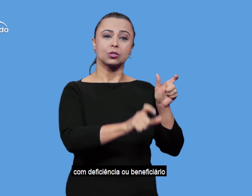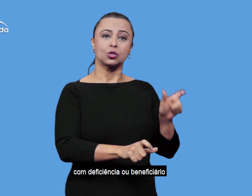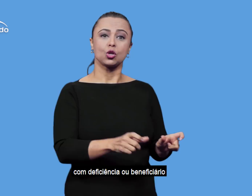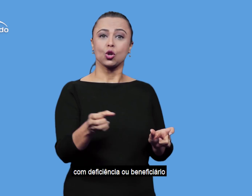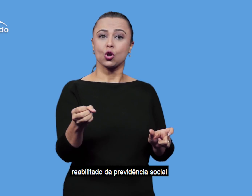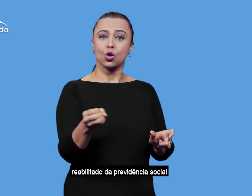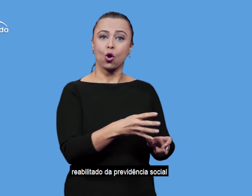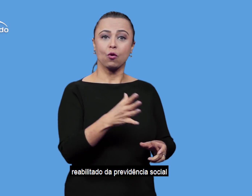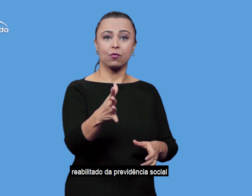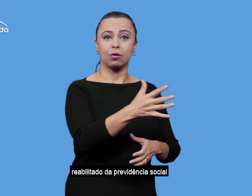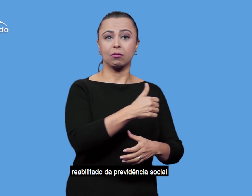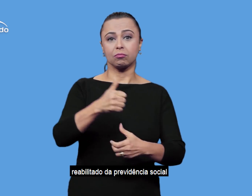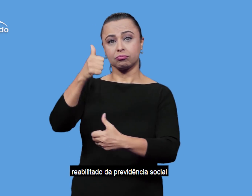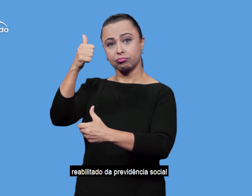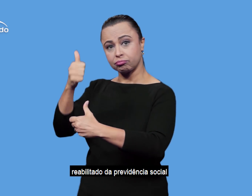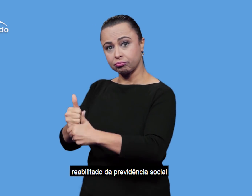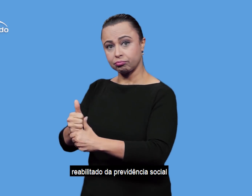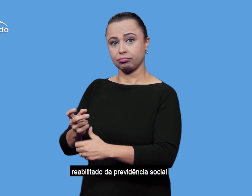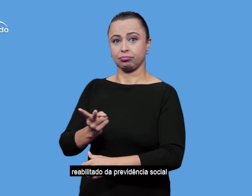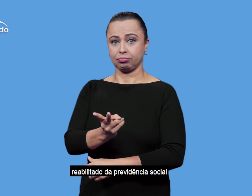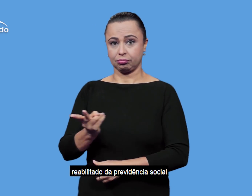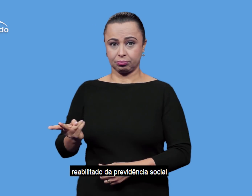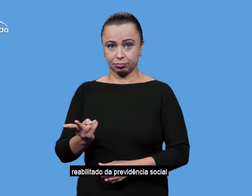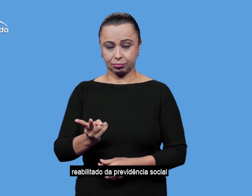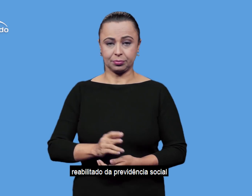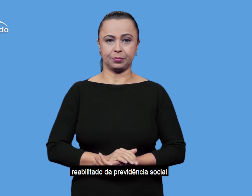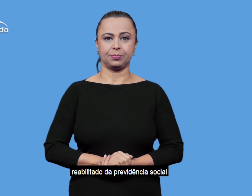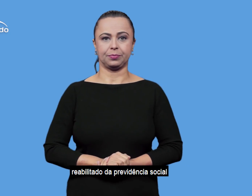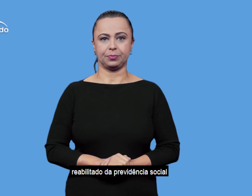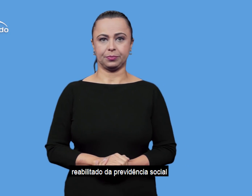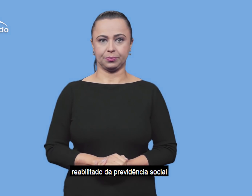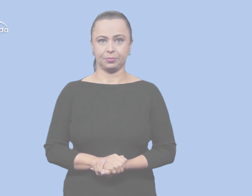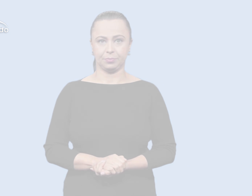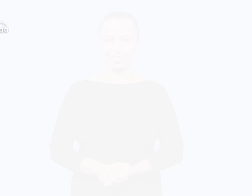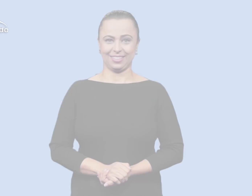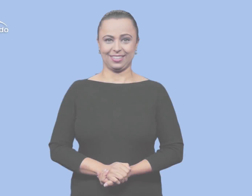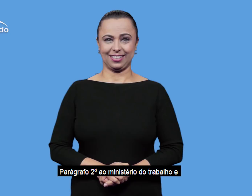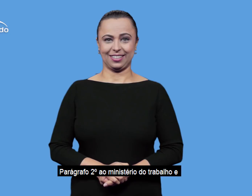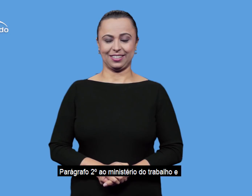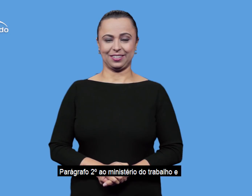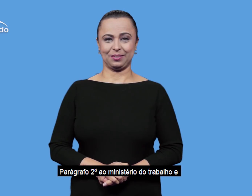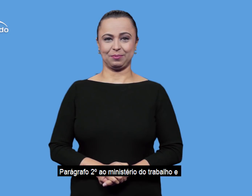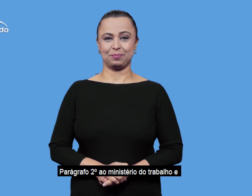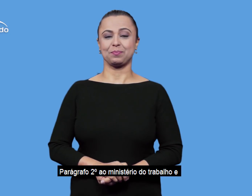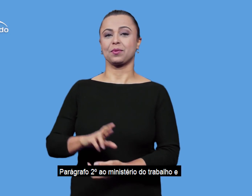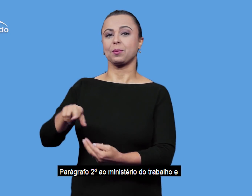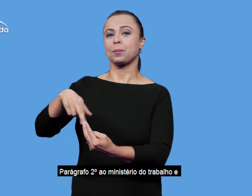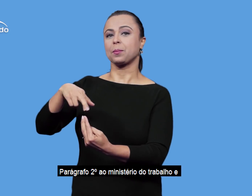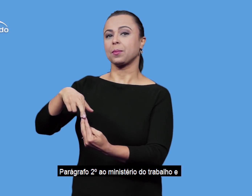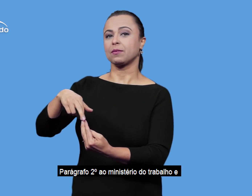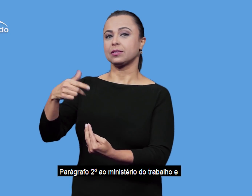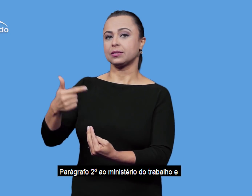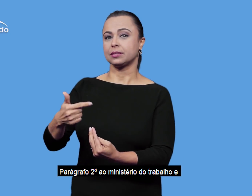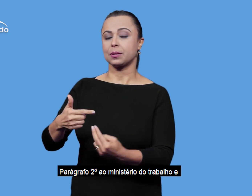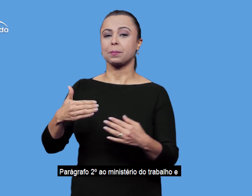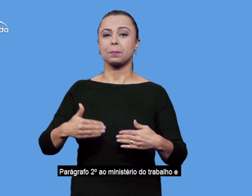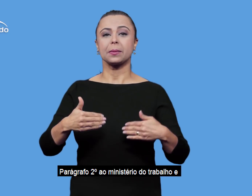reabilitado da previdência social parágrafo 2º ao ministério do trabalho e emprego